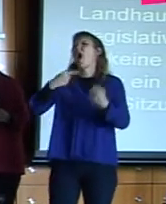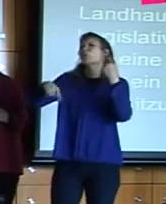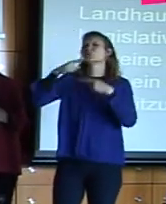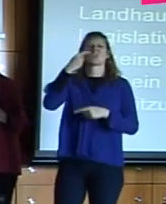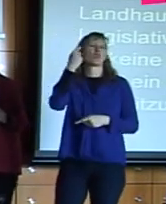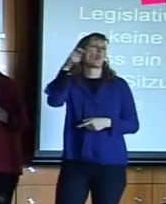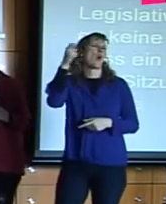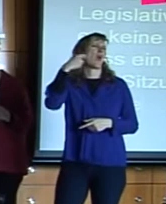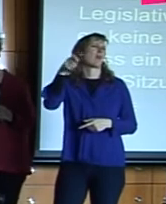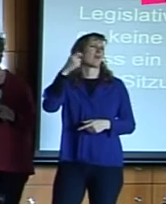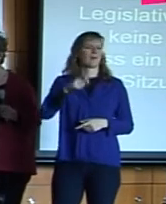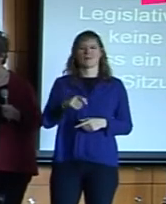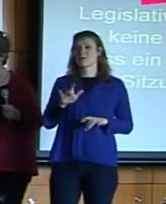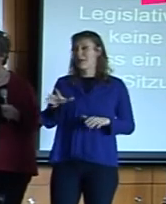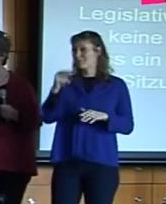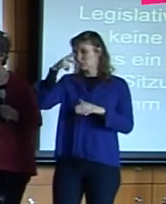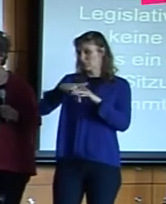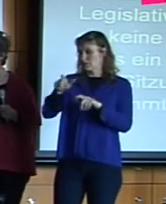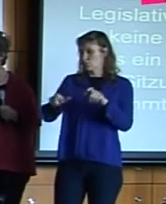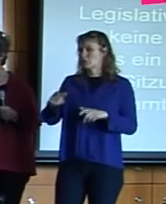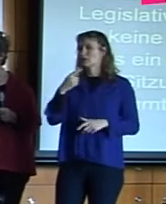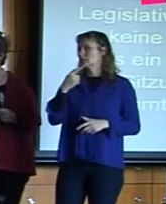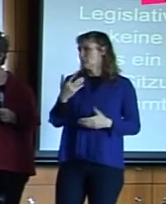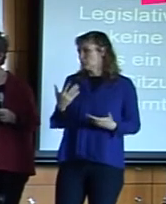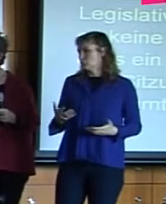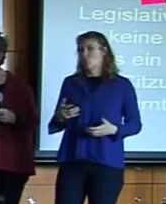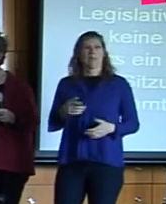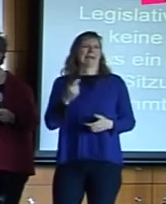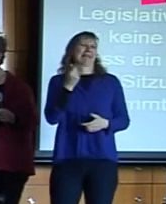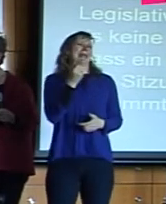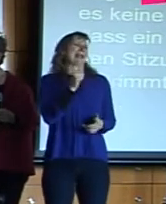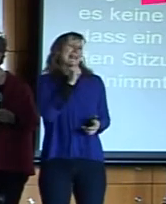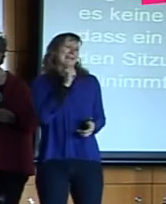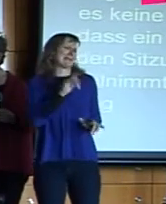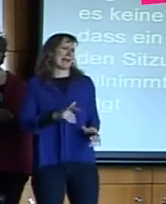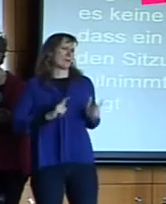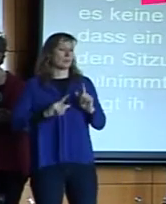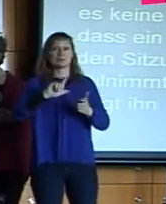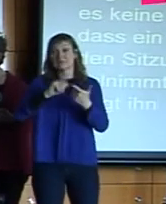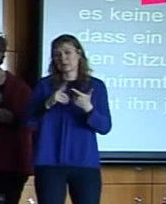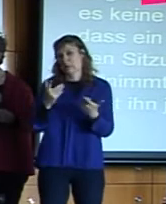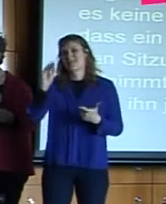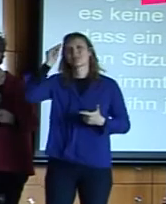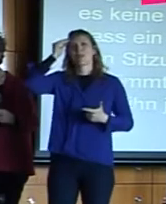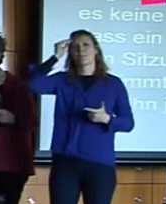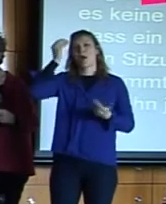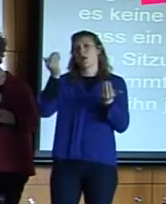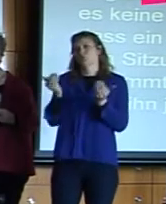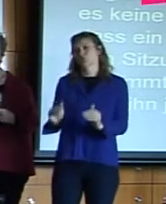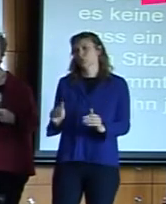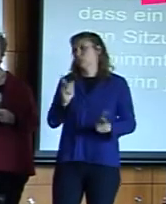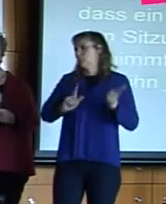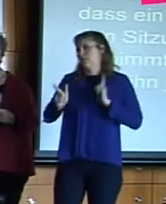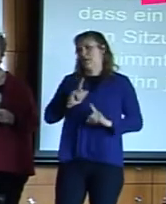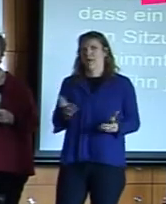finanziell immer dort, wo Menschen mit Behinderung sind, ist auf einmal kein Geld da. Und das Zweite ist, dann kommt der Denkmalschutz dazu. Und dann kann man natürlich nichts machen. Ne?